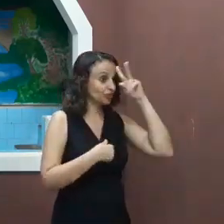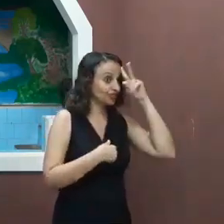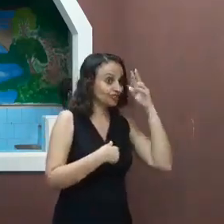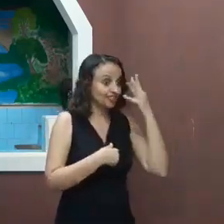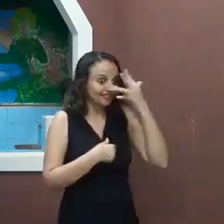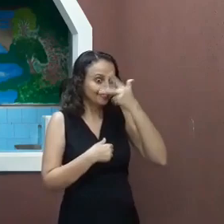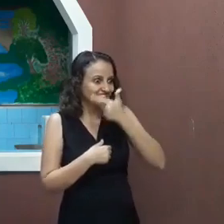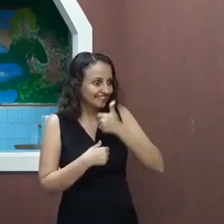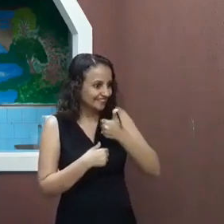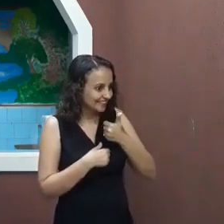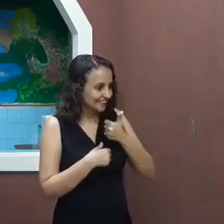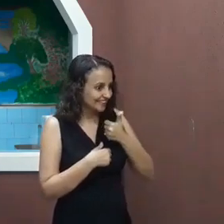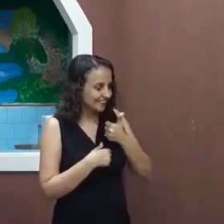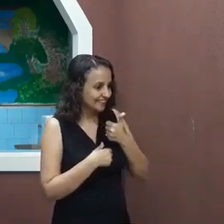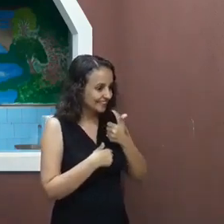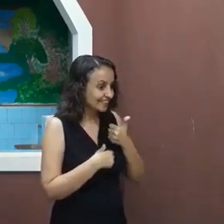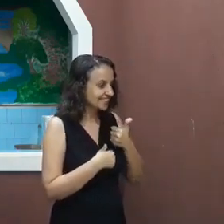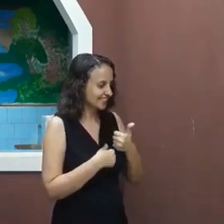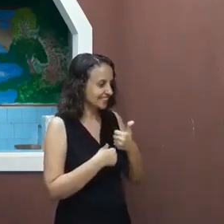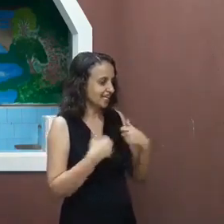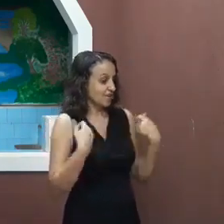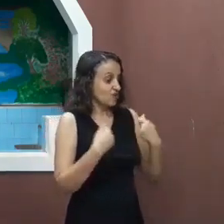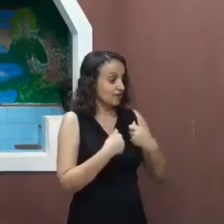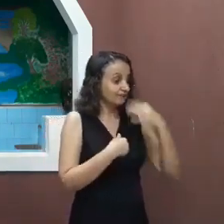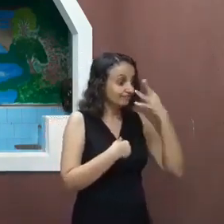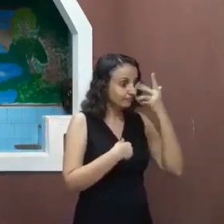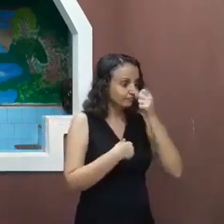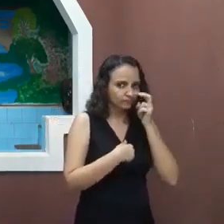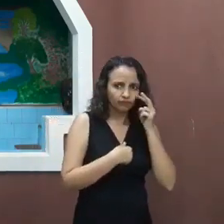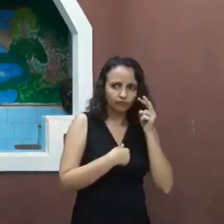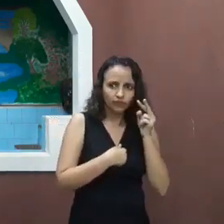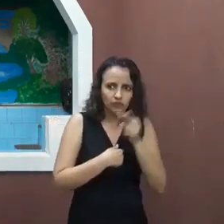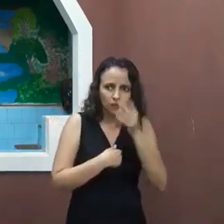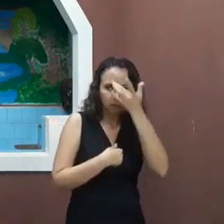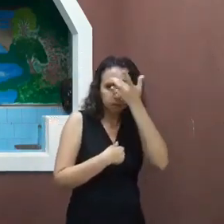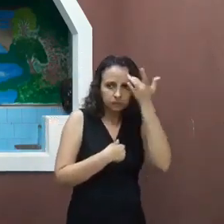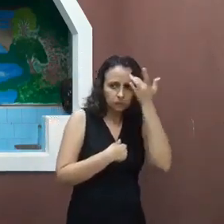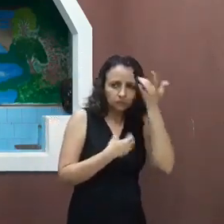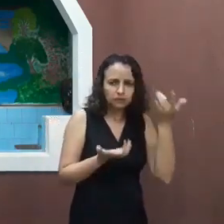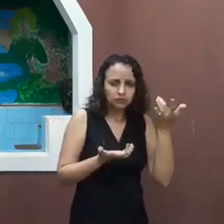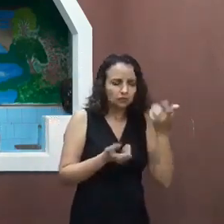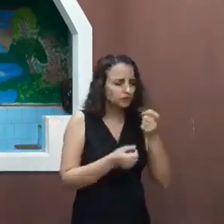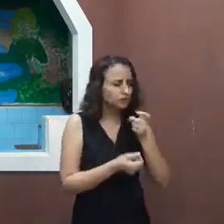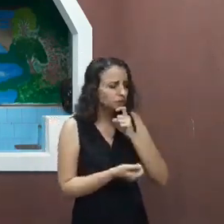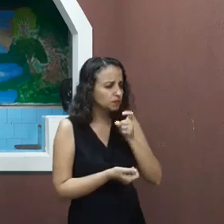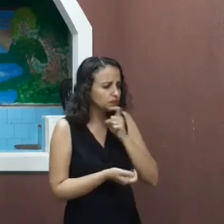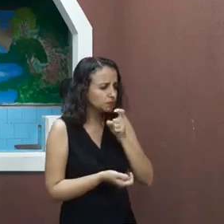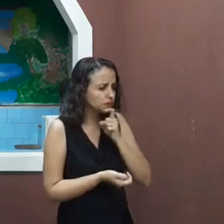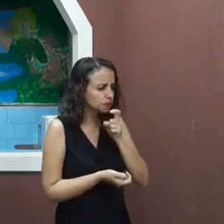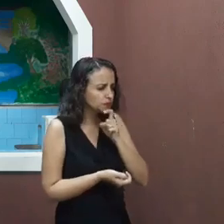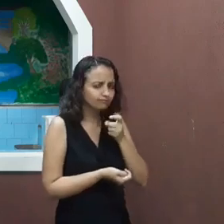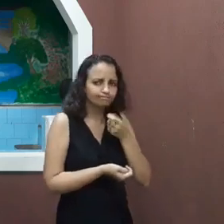para você. Não é verdade? Mas ela viu uma pessoa passando